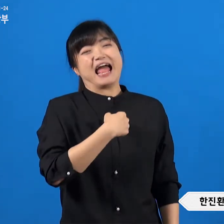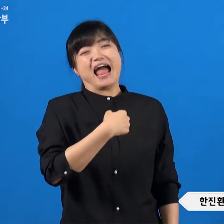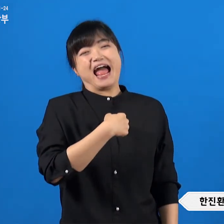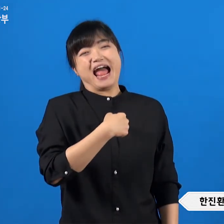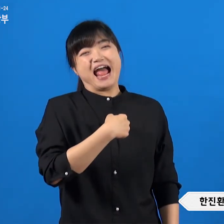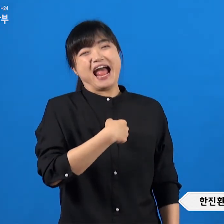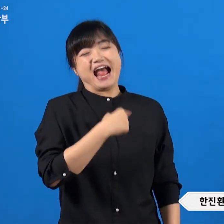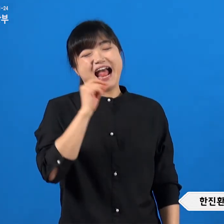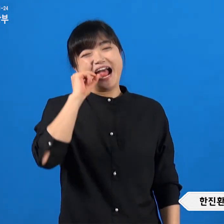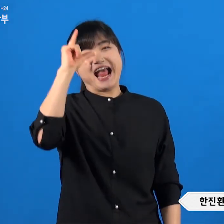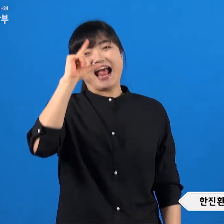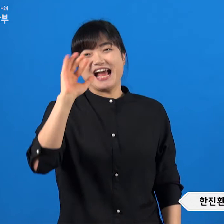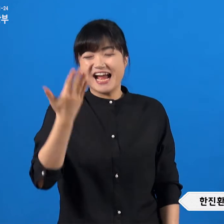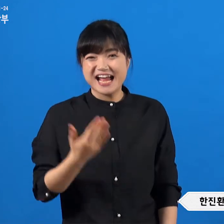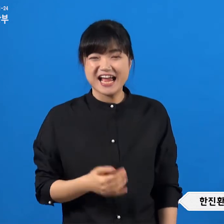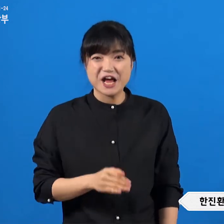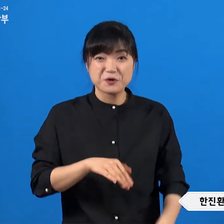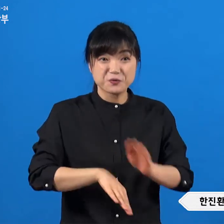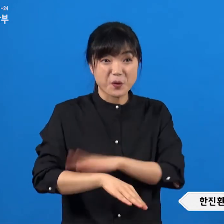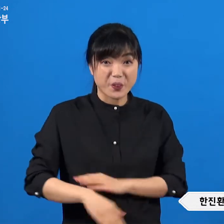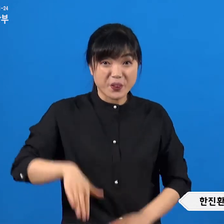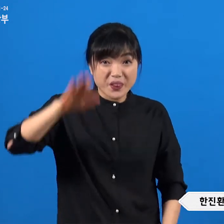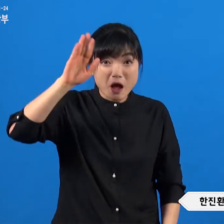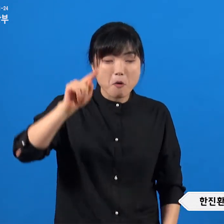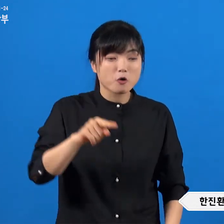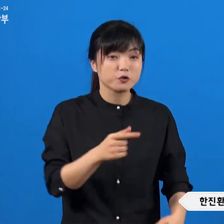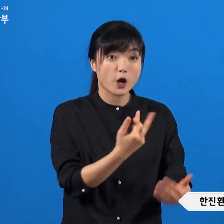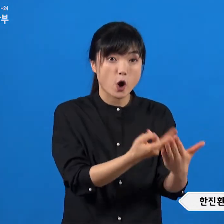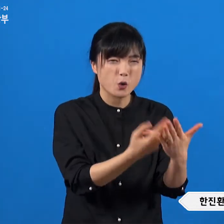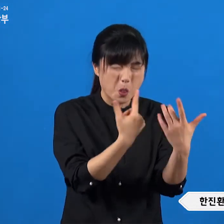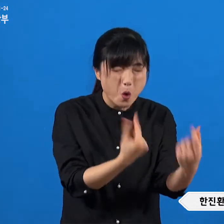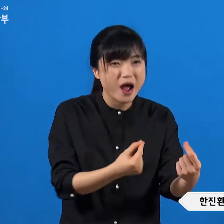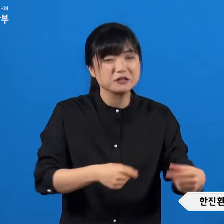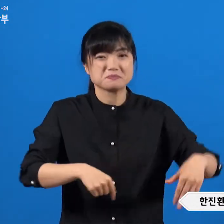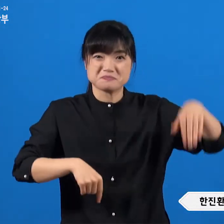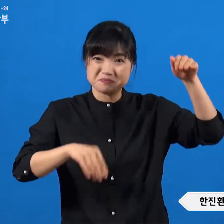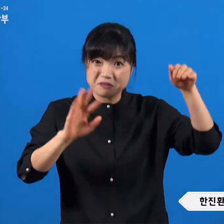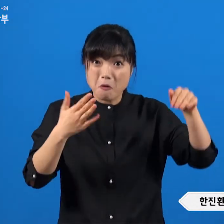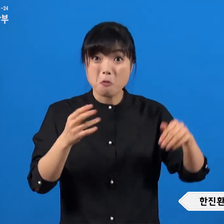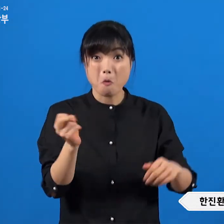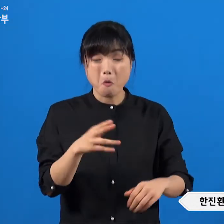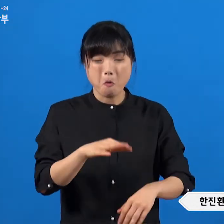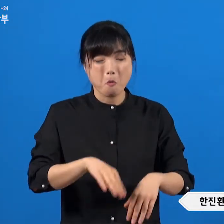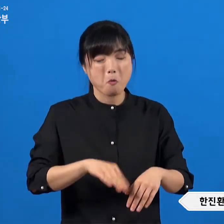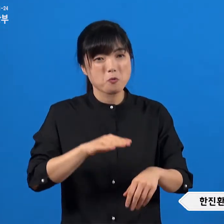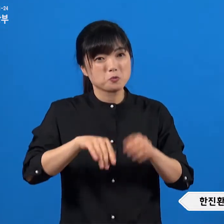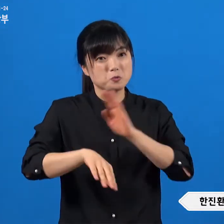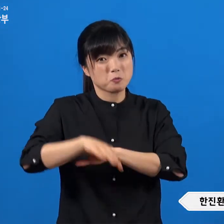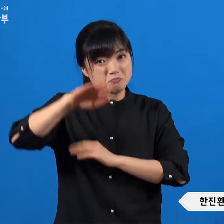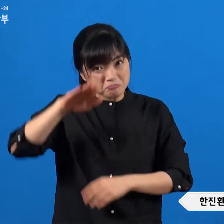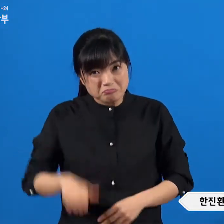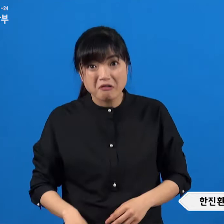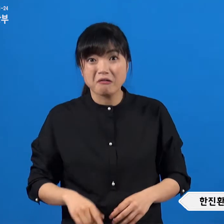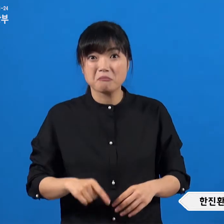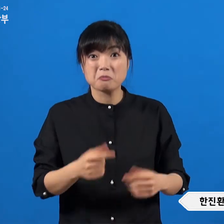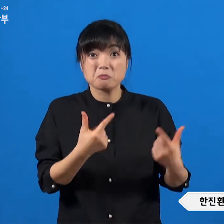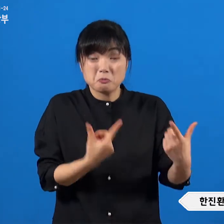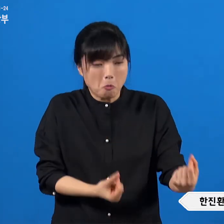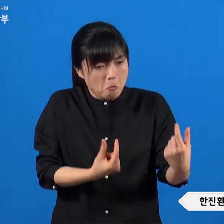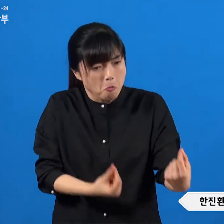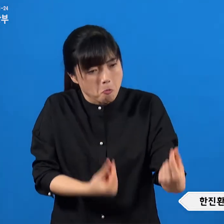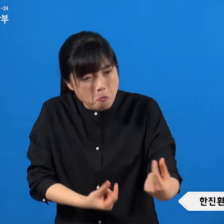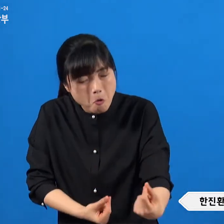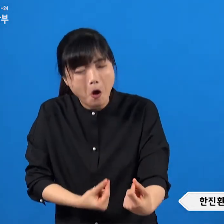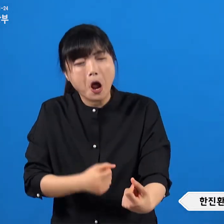순간이 옵니다. 손을 올리면 같이 손을 올리고, 손을 내리면 또 거울 속에서 손을 내리고 하는 것을